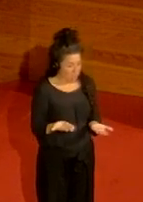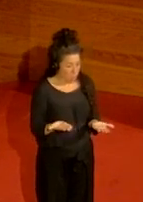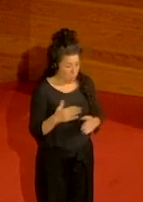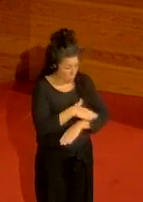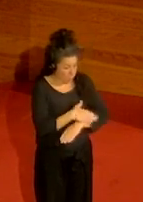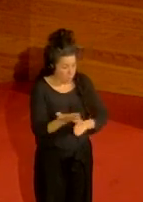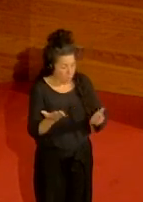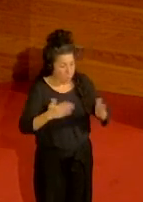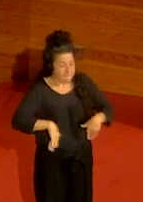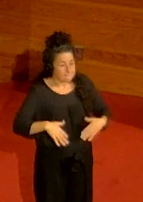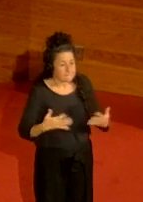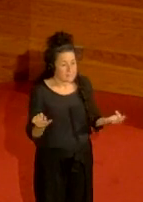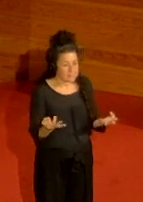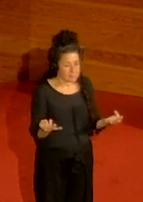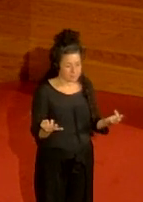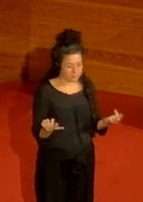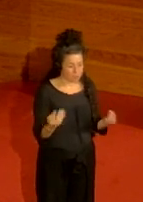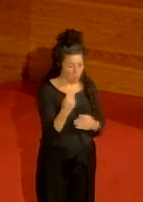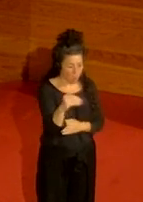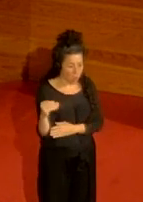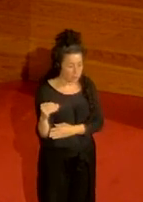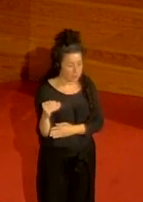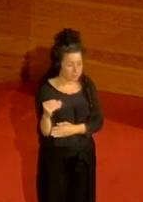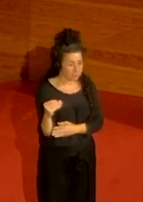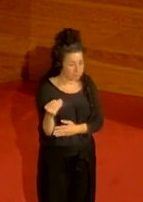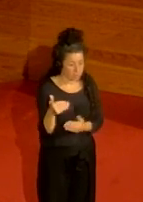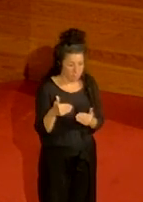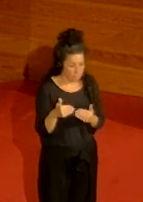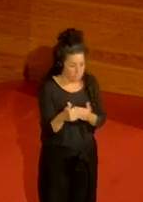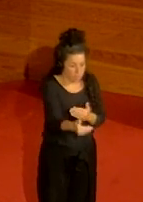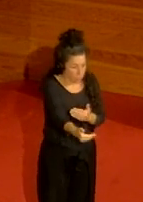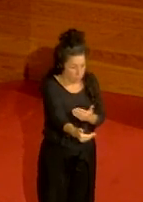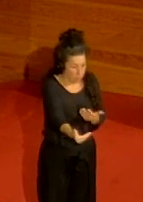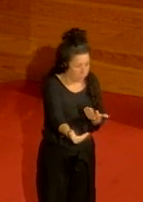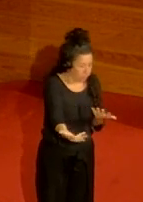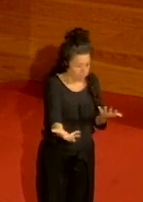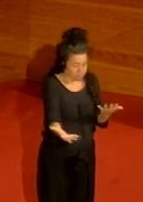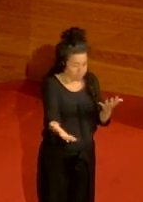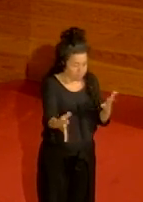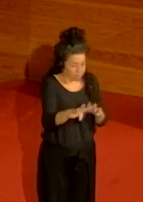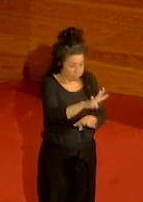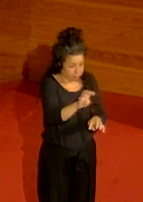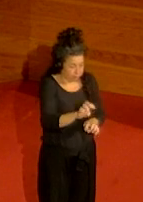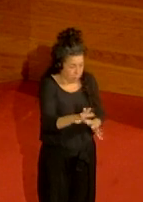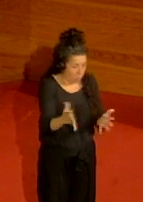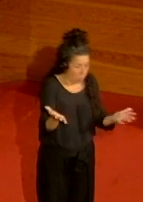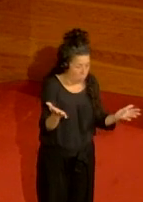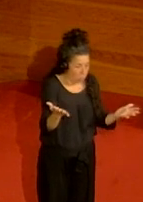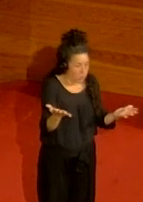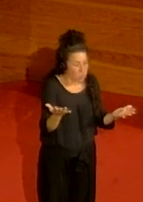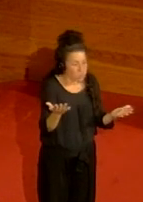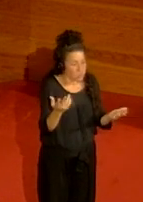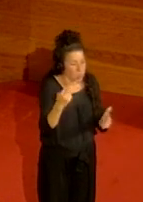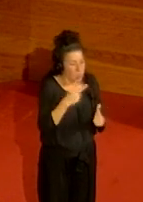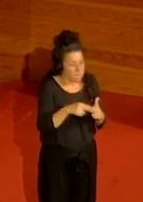gobierno los jóvenes pues no ven ningún futuro no ven No hay ninguna salida no no hay una salida política